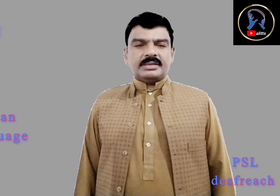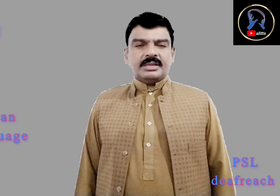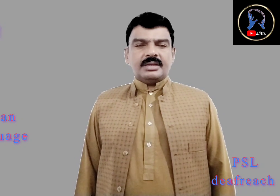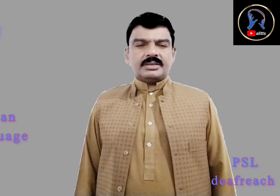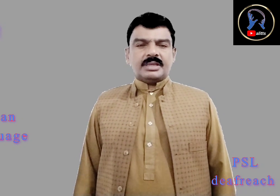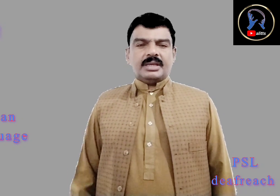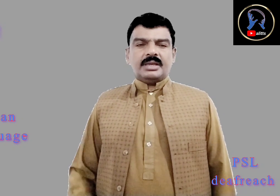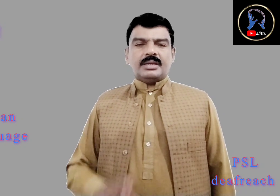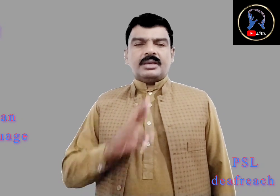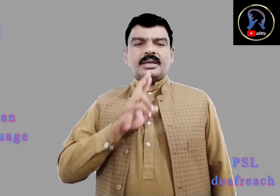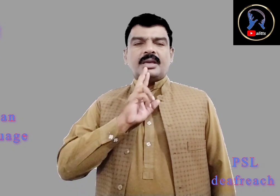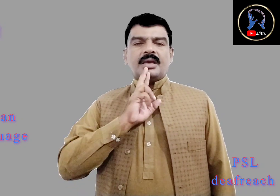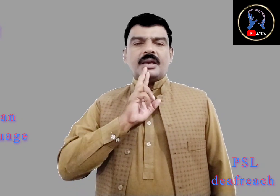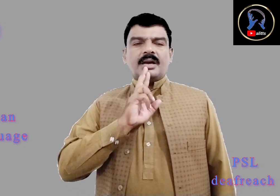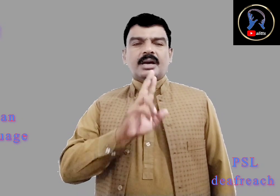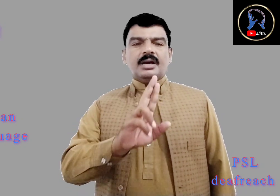एएसएल का साइन है। आर